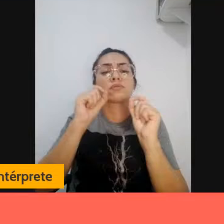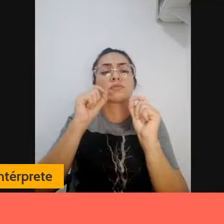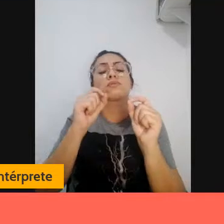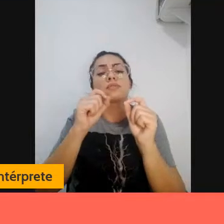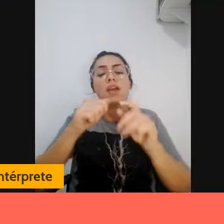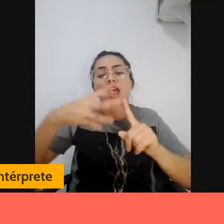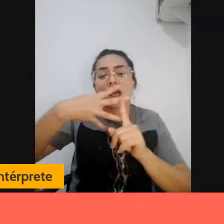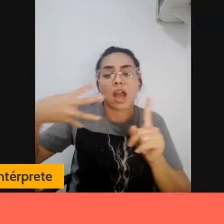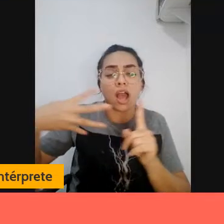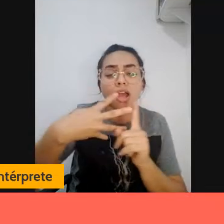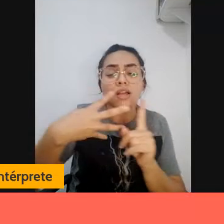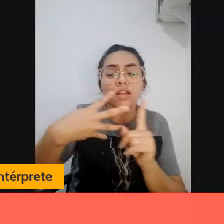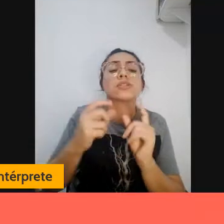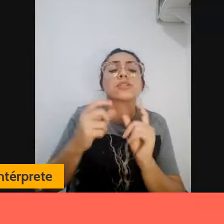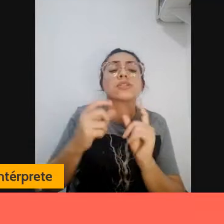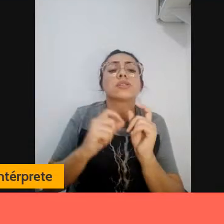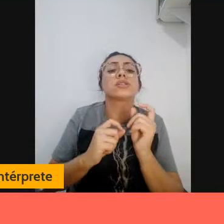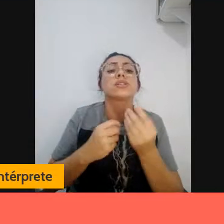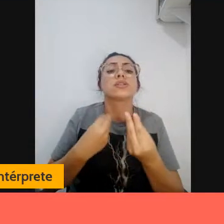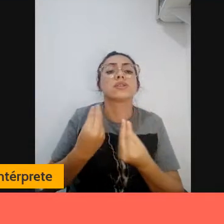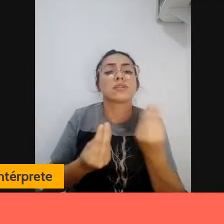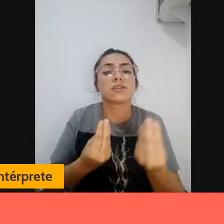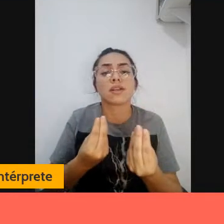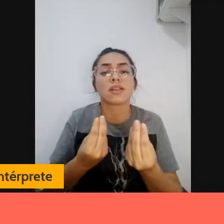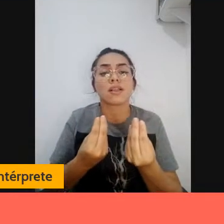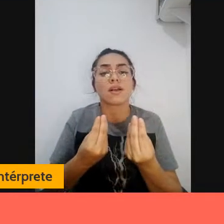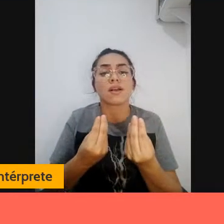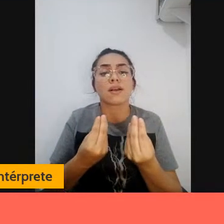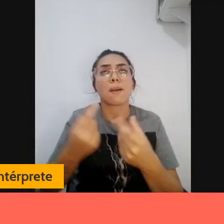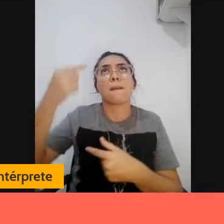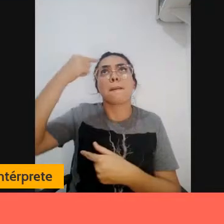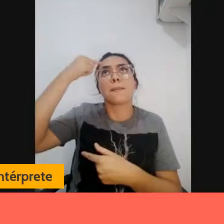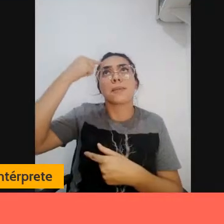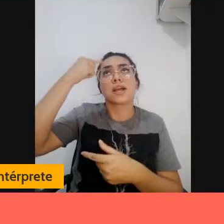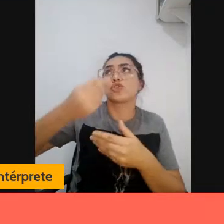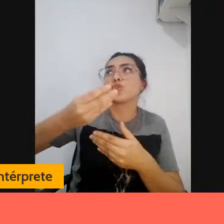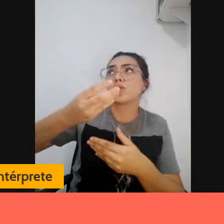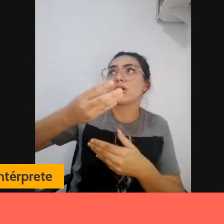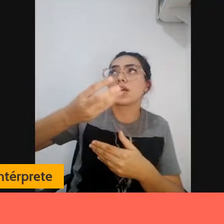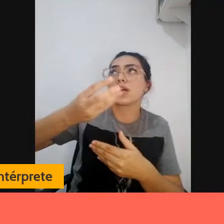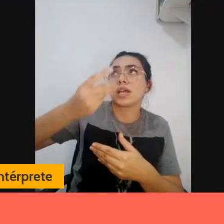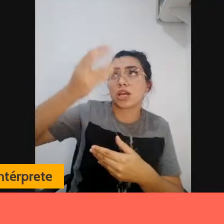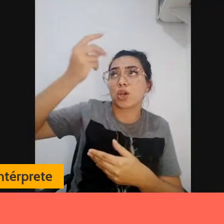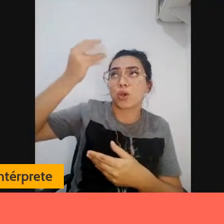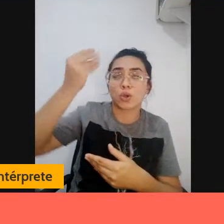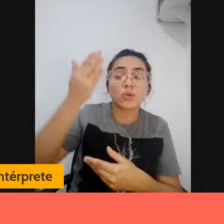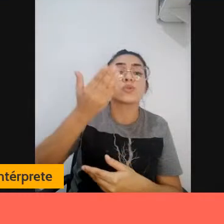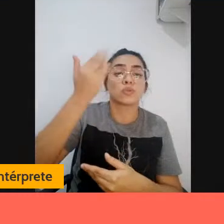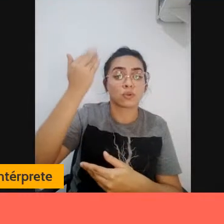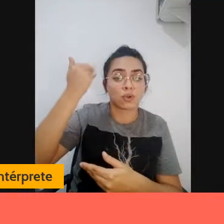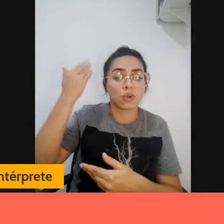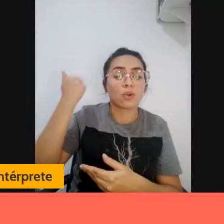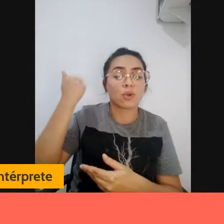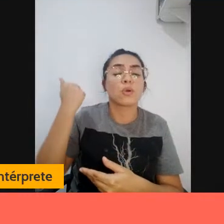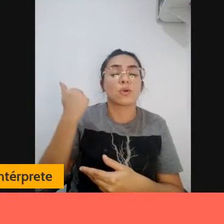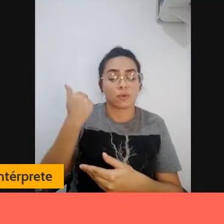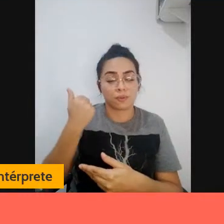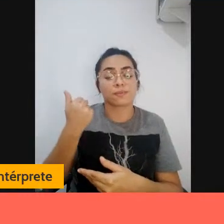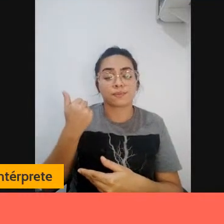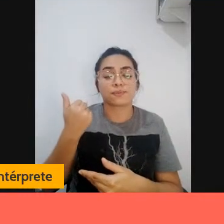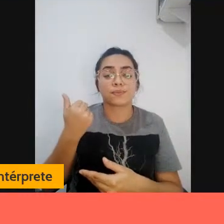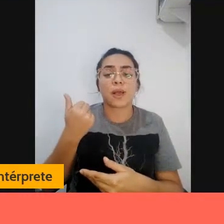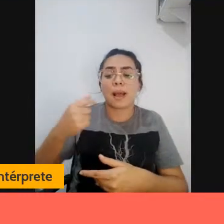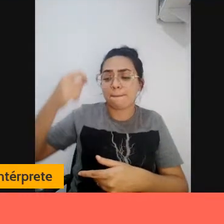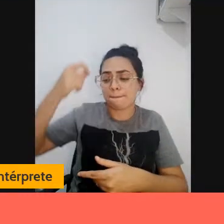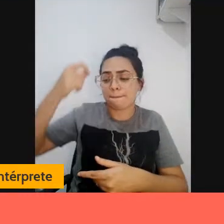Na extensão, penso que antigamente se partia da